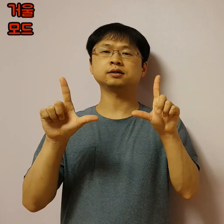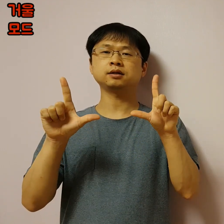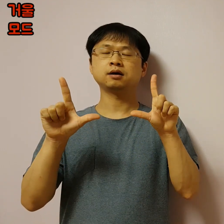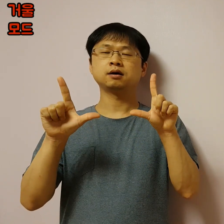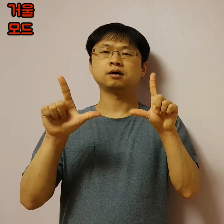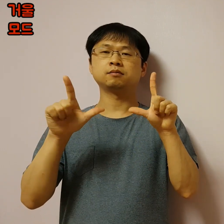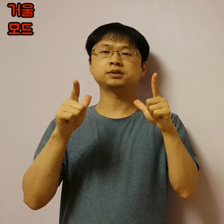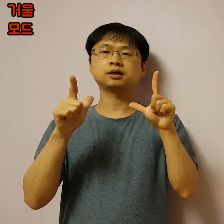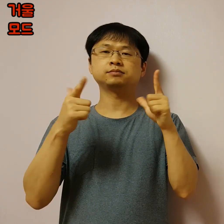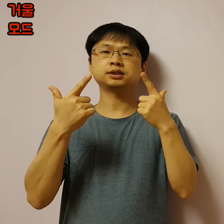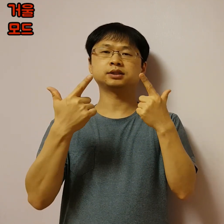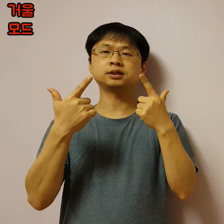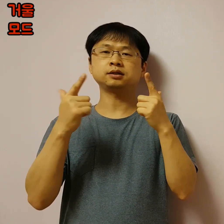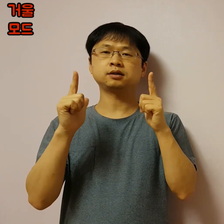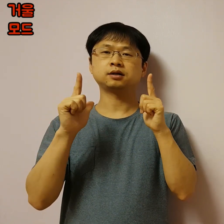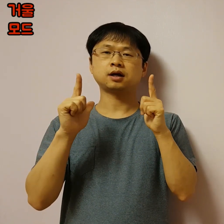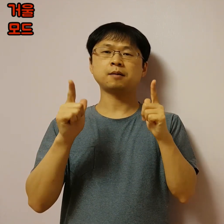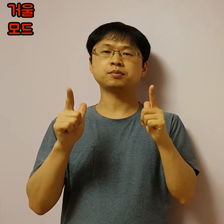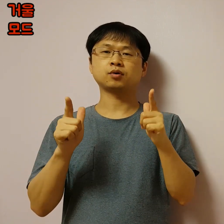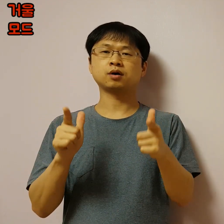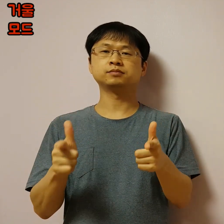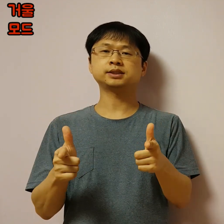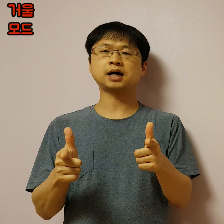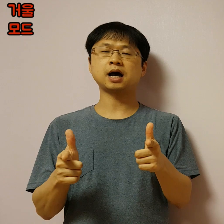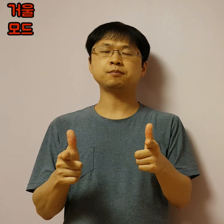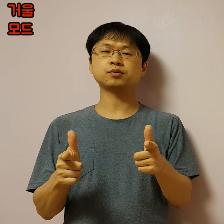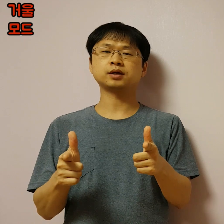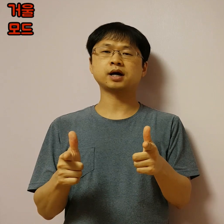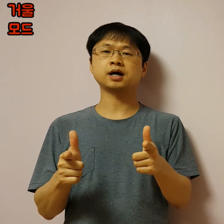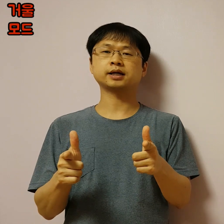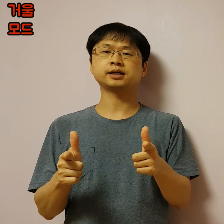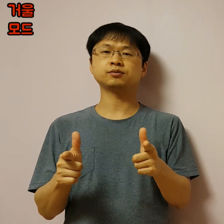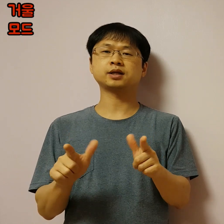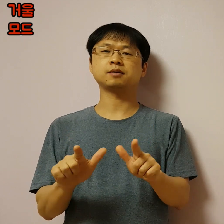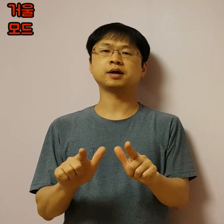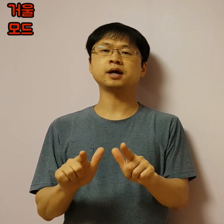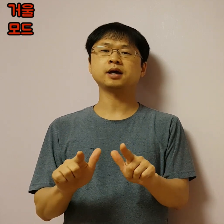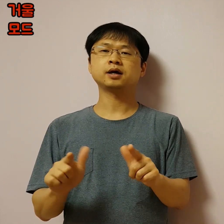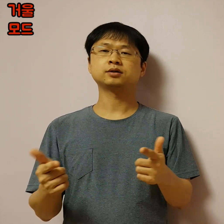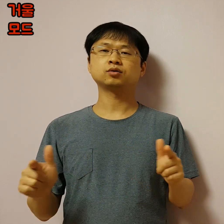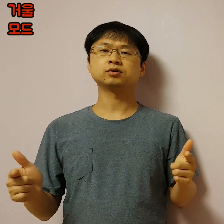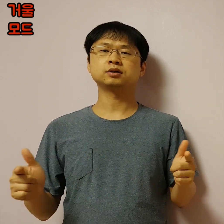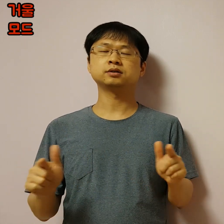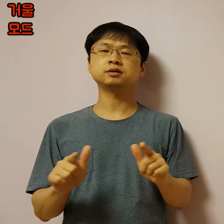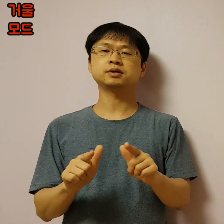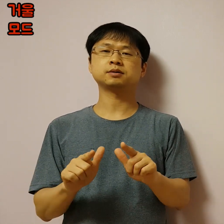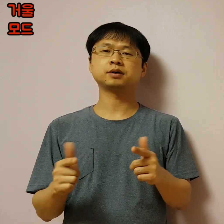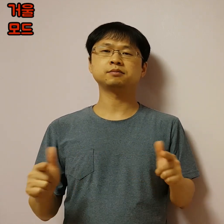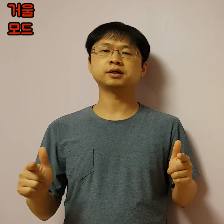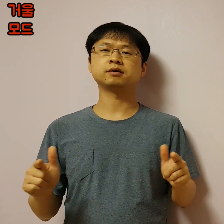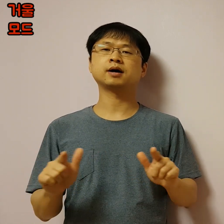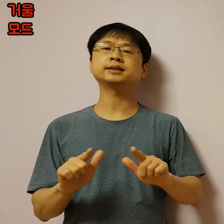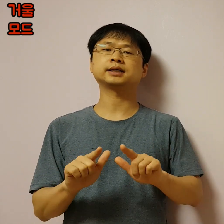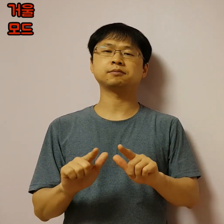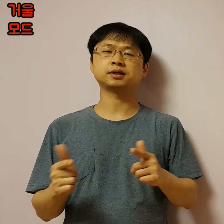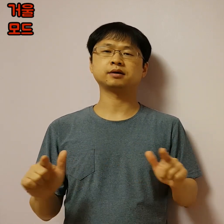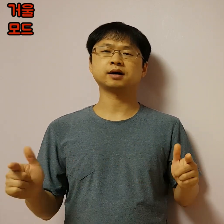때는 엄지, 검지를 앞으로, 검지가 앞으로 향하게 세운 다음에 손을 흔들면서 벌리면 여러 가지가 됩니다. 여러